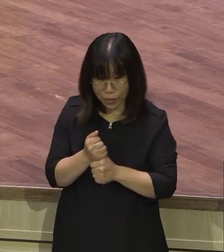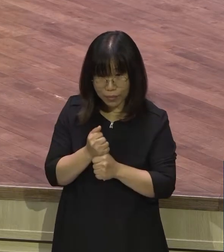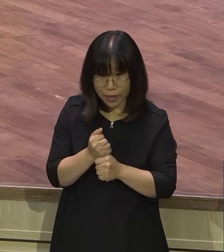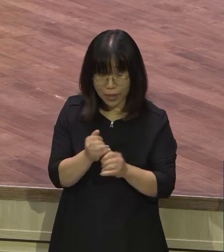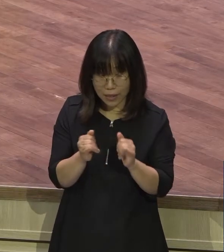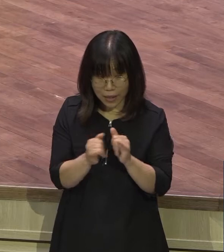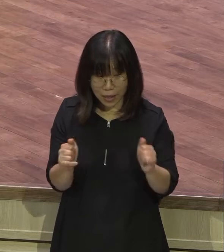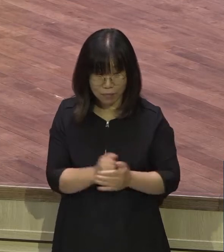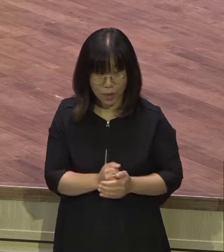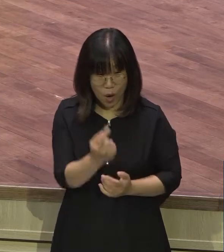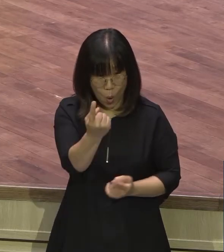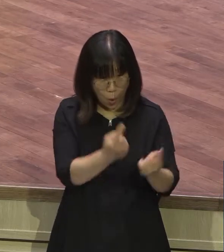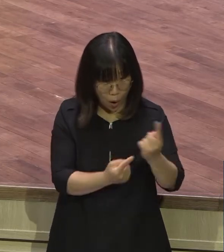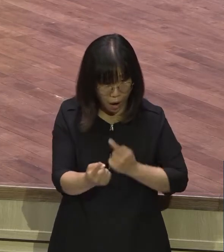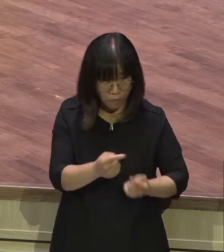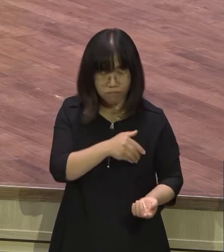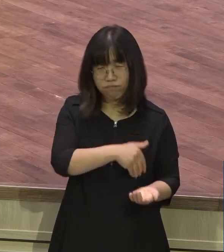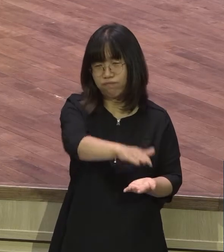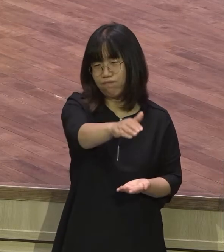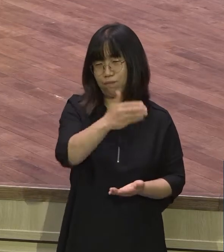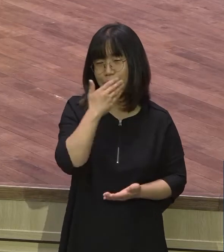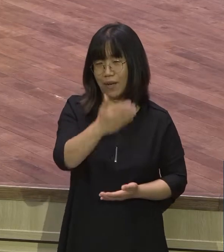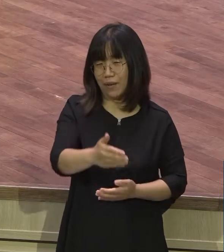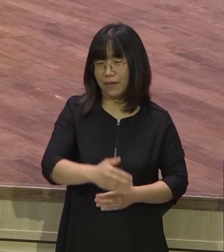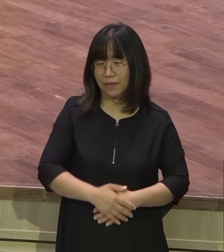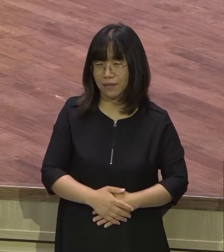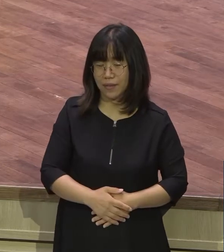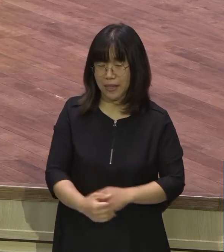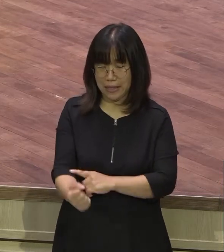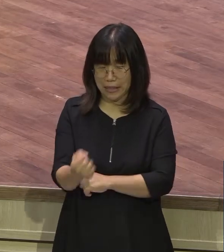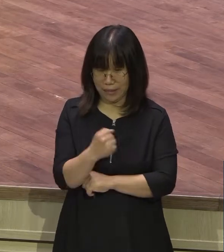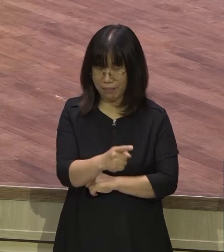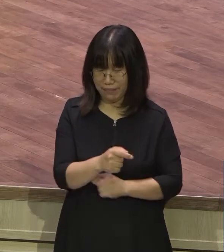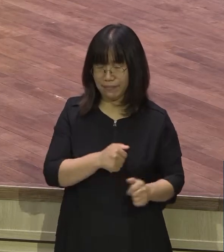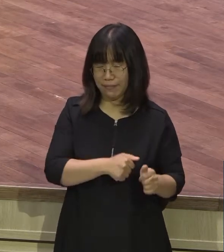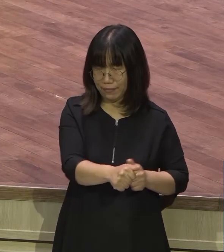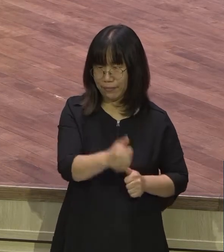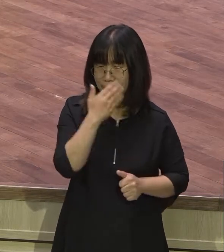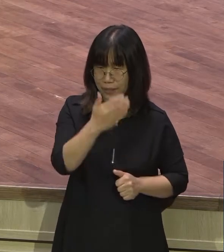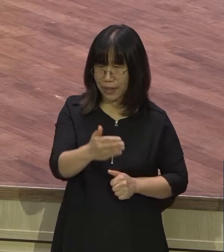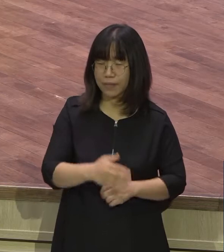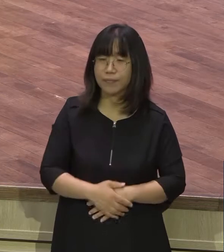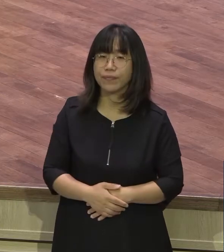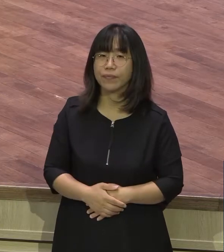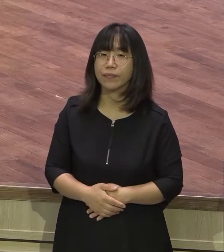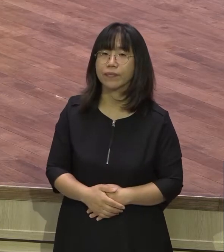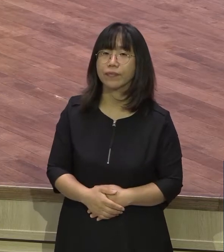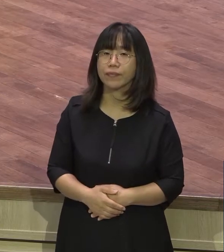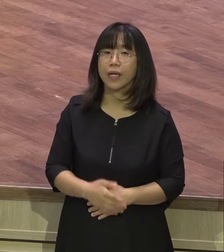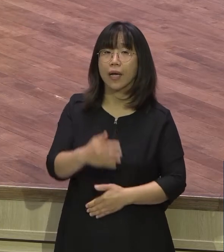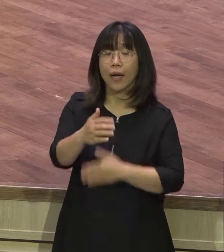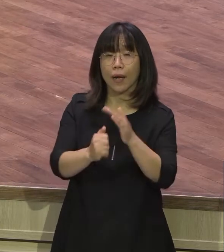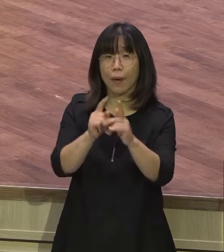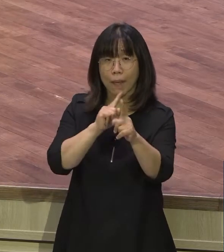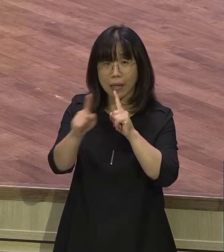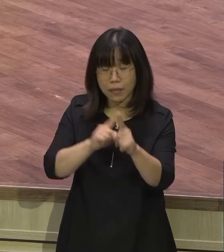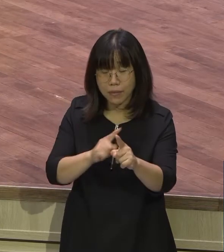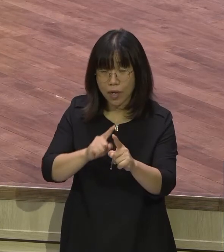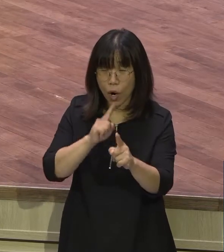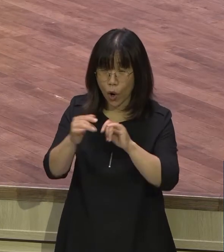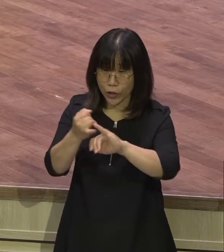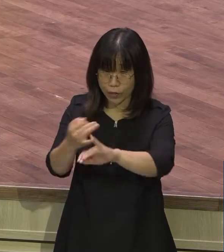후회할 것도 없어요. 말씀 적용하면서 사는대요. 그 힘으로 살기 때문에 방향이 맞지. 이 말씀을 은약으로 붙잡고